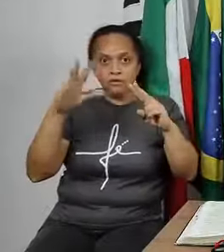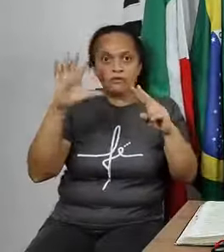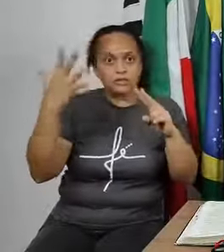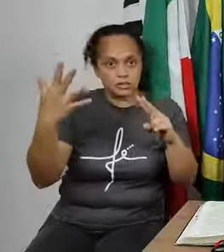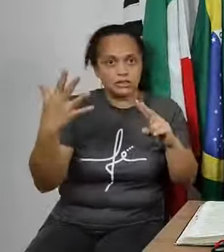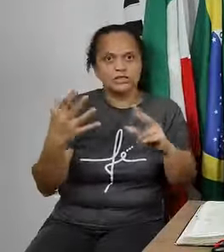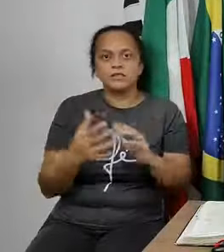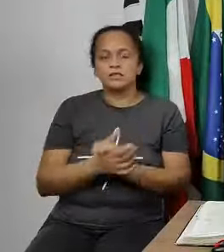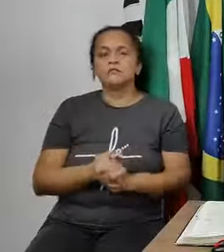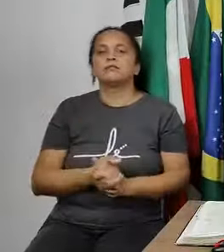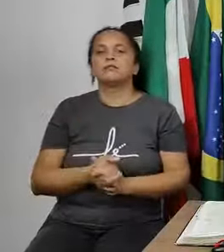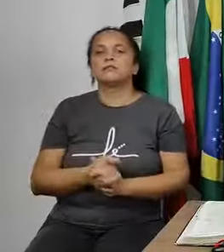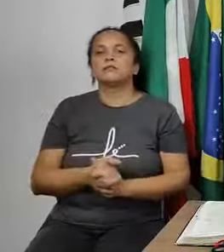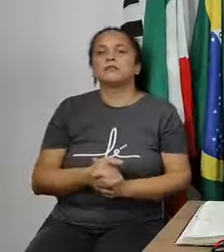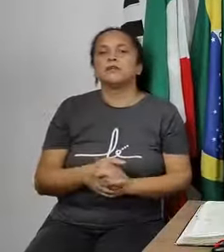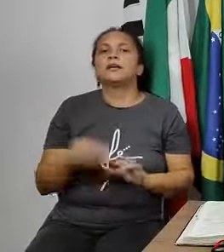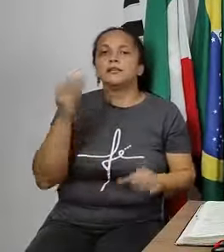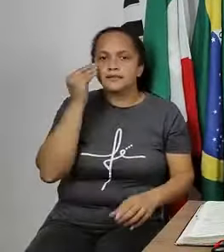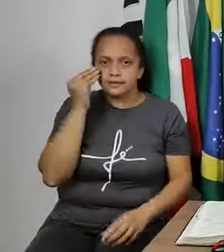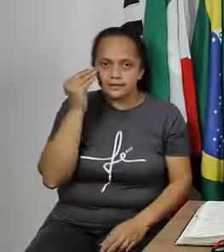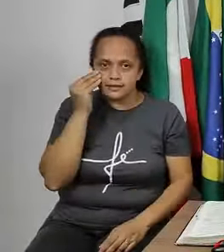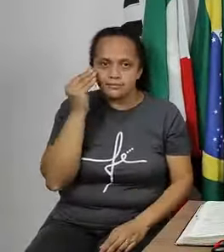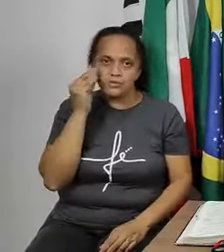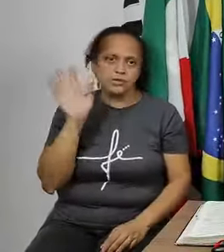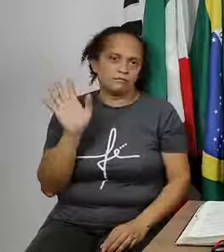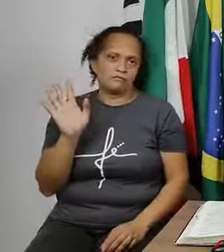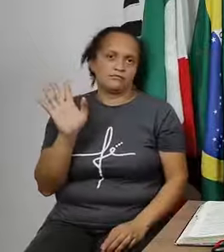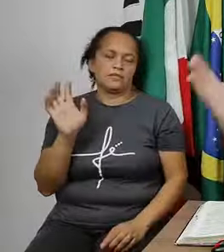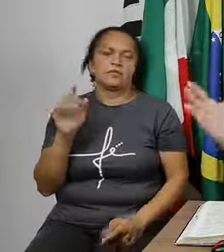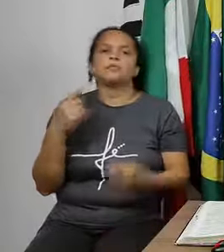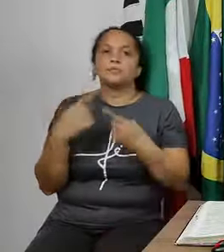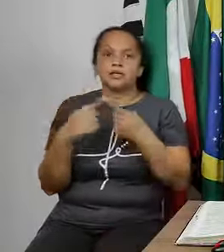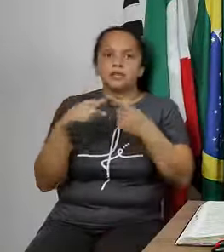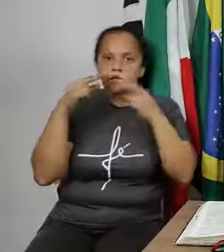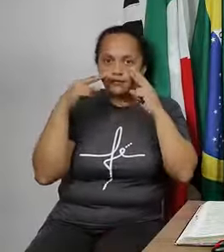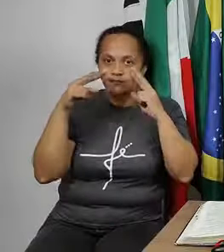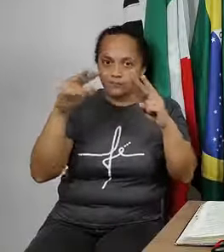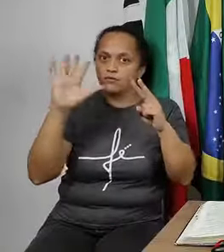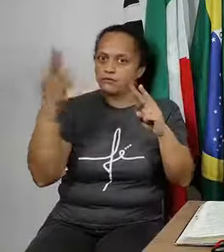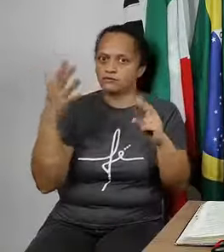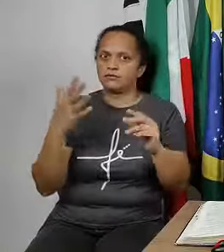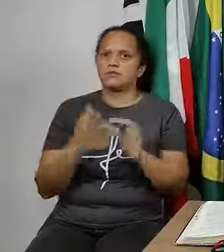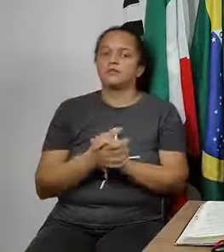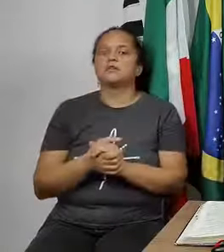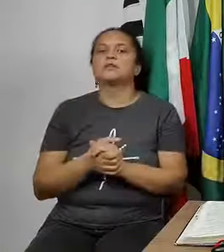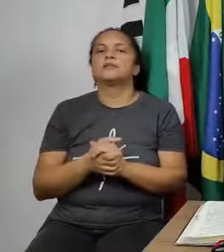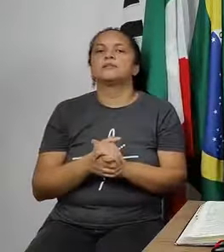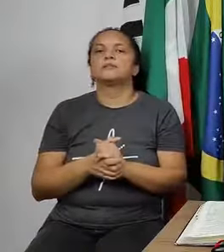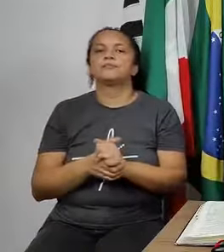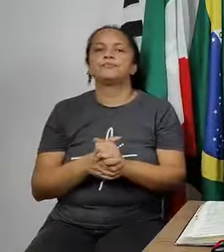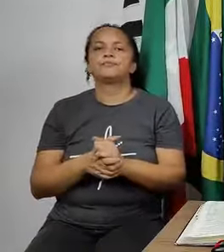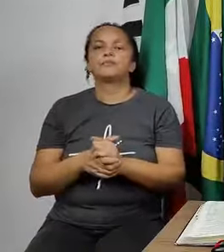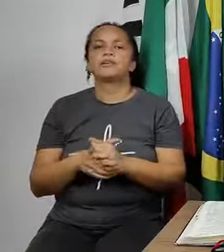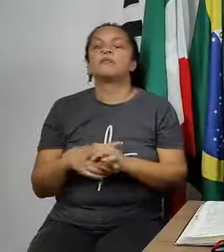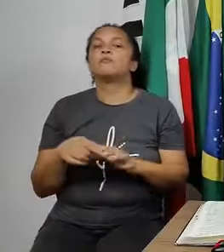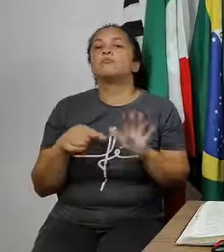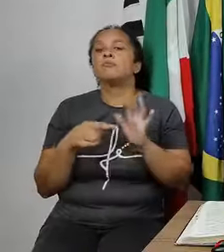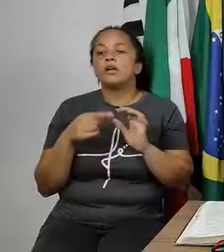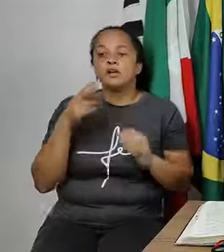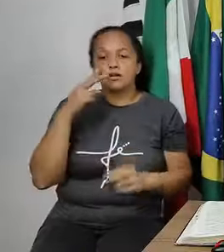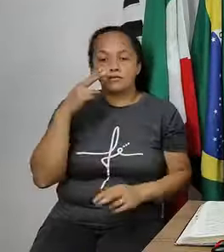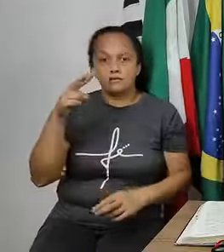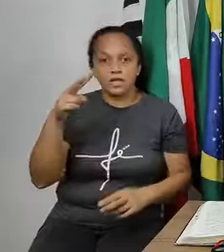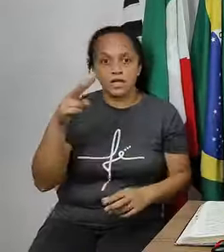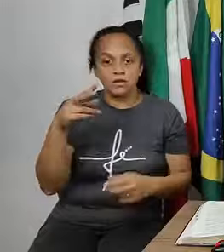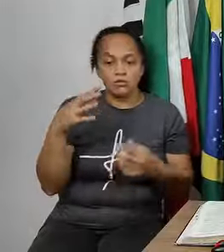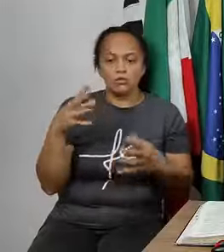real, entendeu? Por isso que é testemunha, não é? Não para falar de teorias, mas ser testemunha viva de